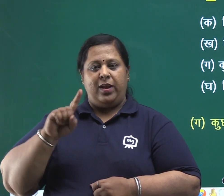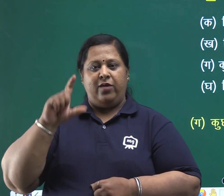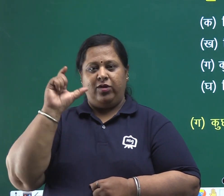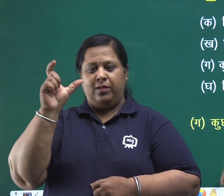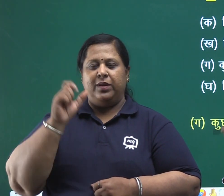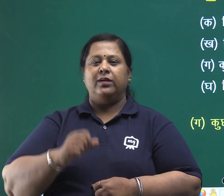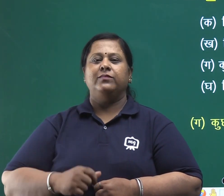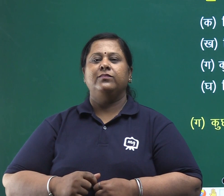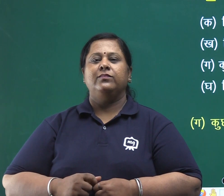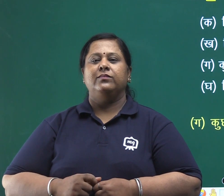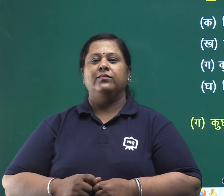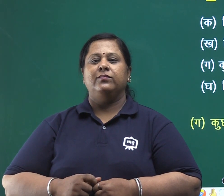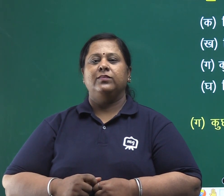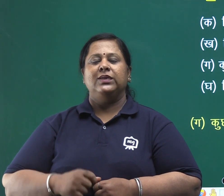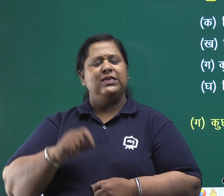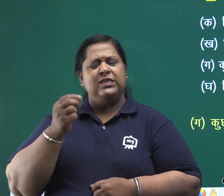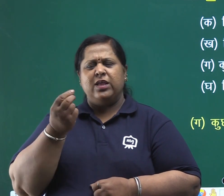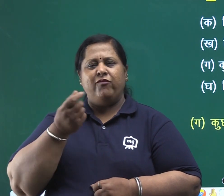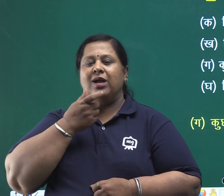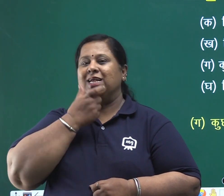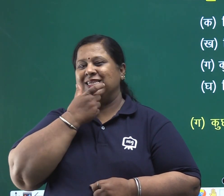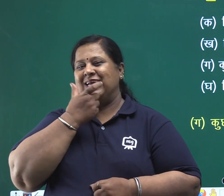है सिर्फ हंसकर,